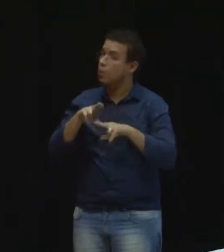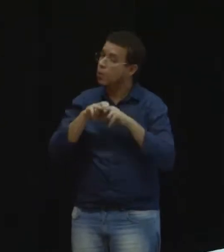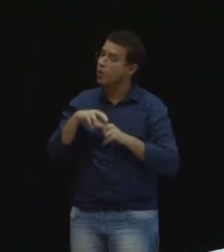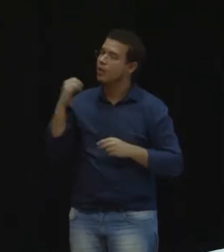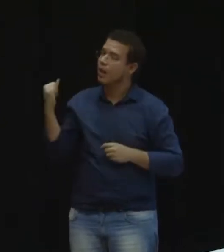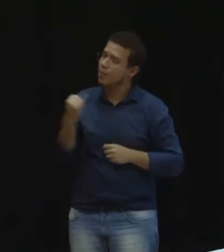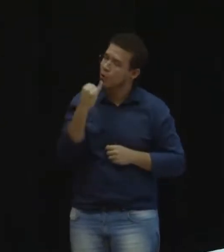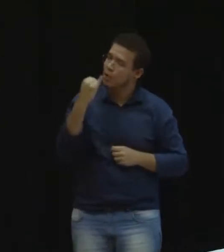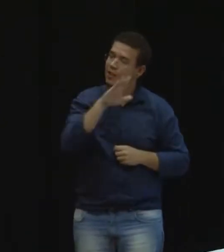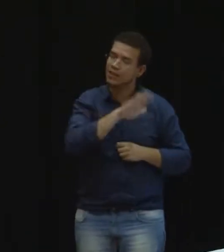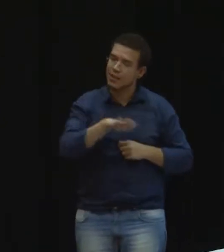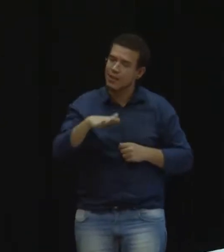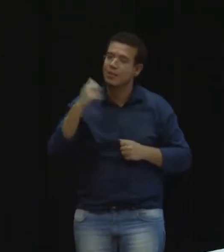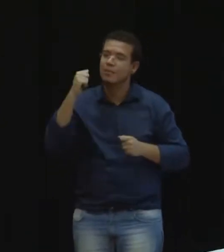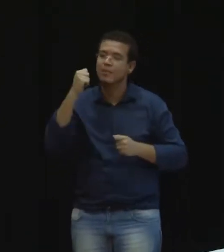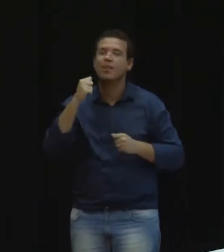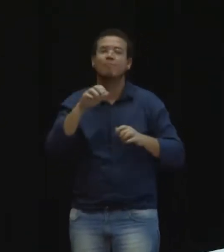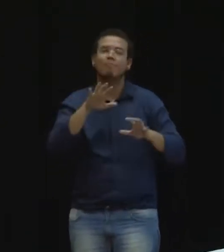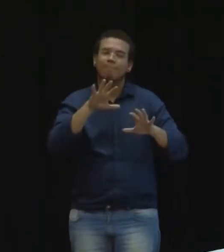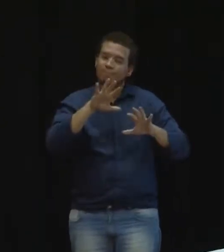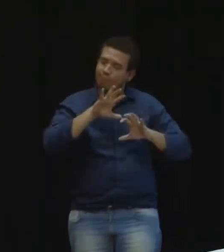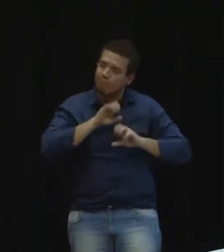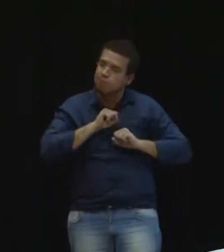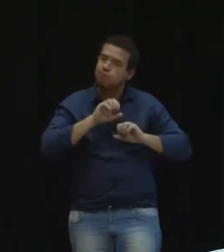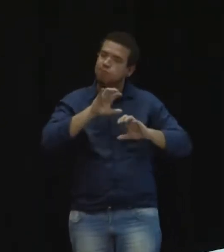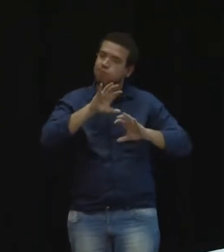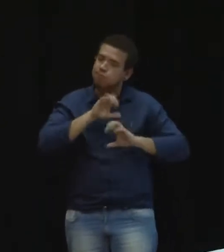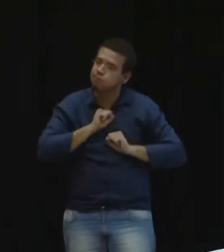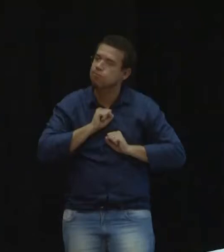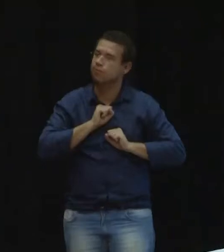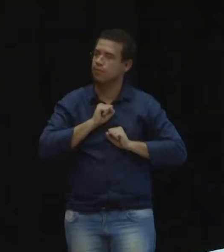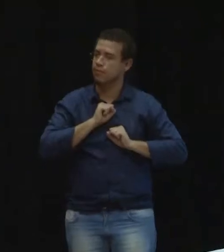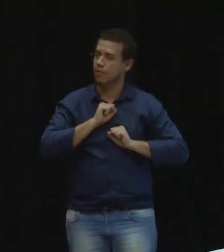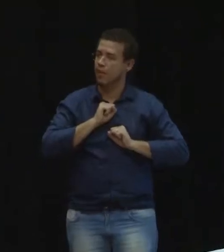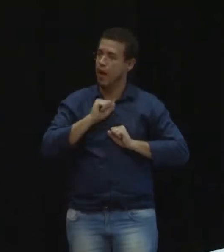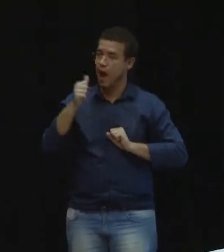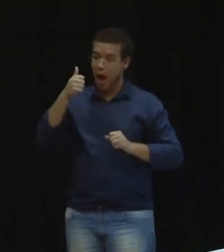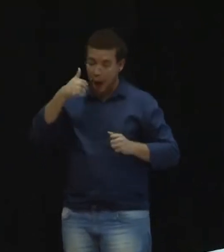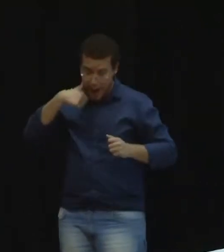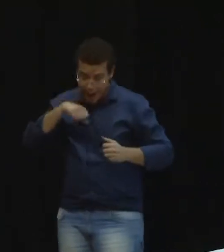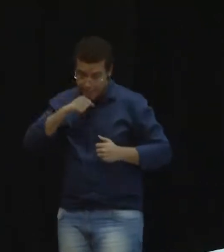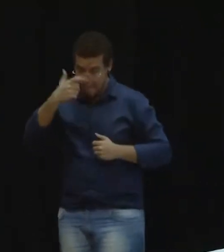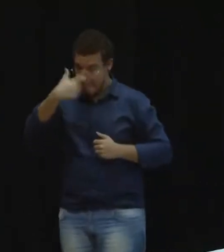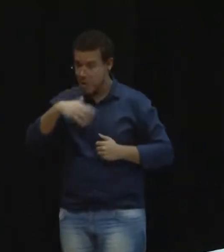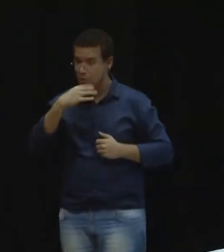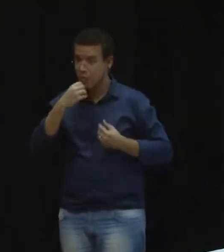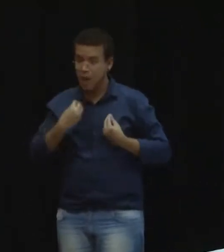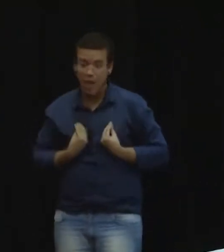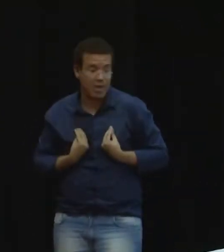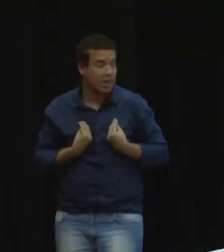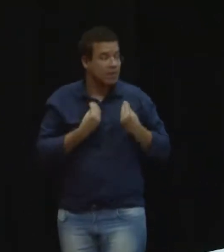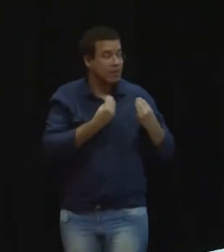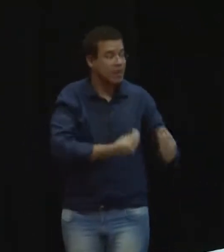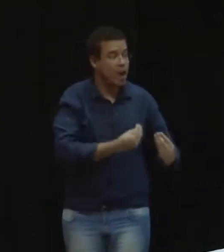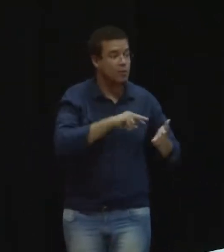muito pessoal. Por isso é importante que as crianças se apropriem dessa relação, do que a